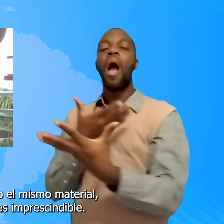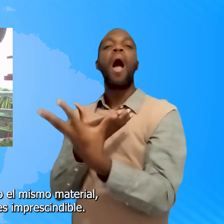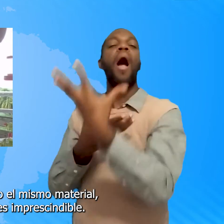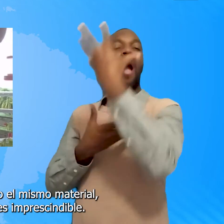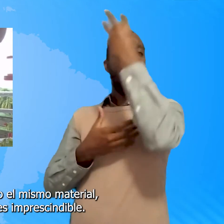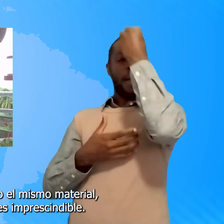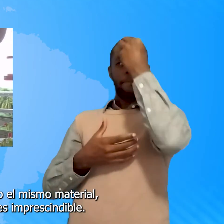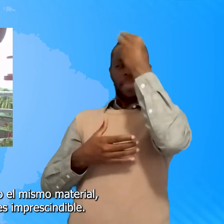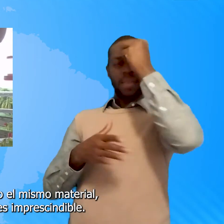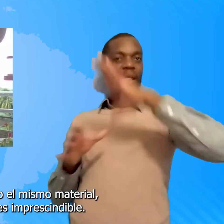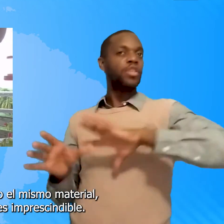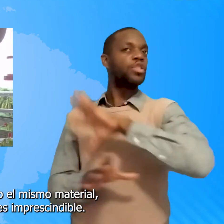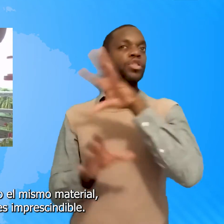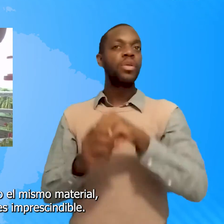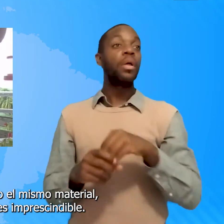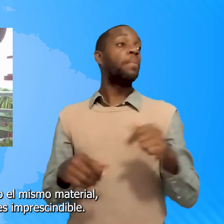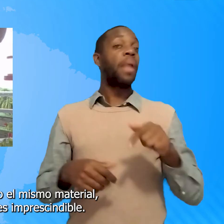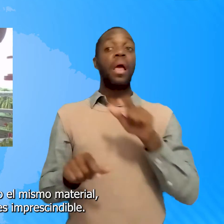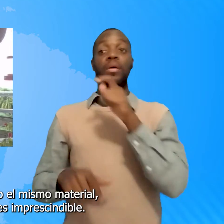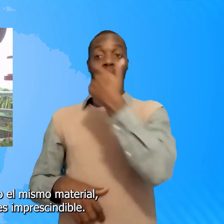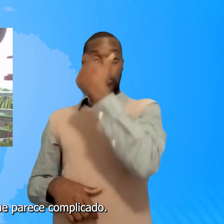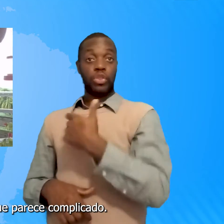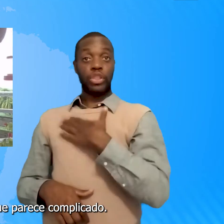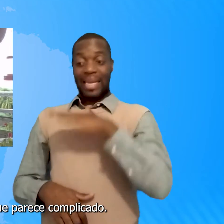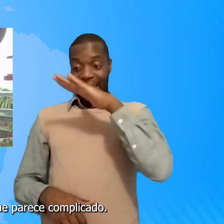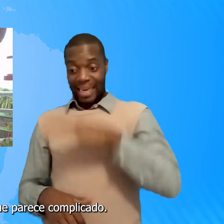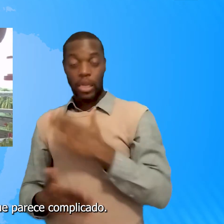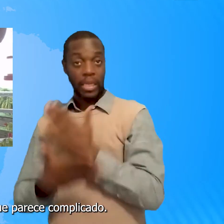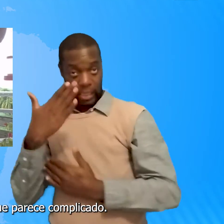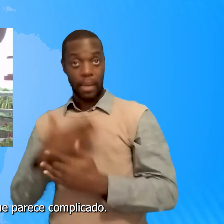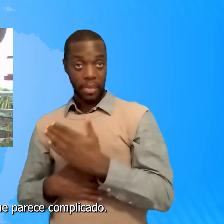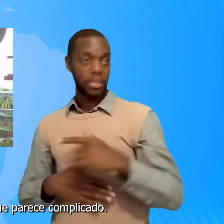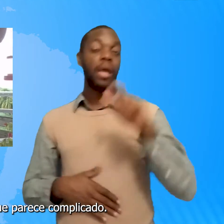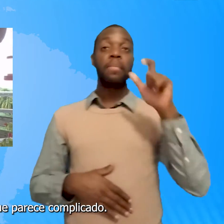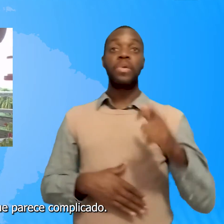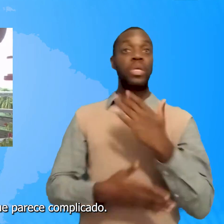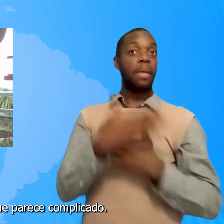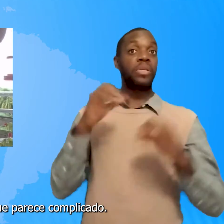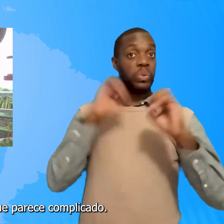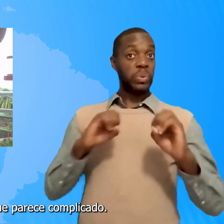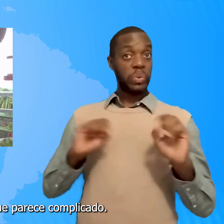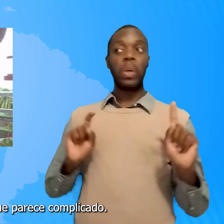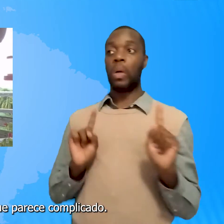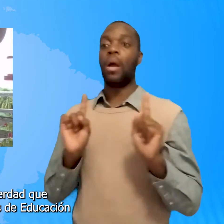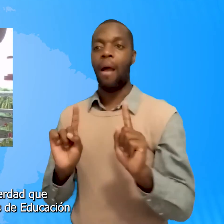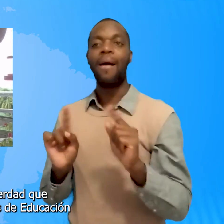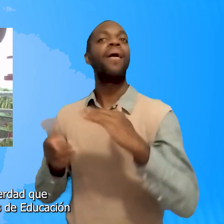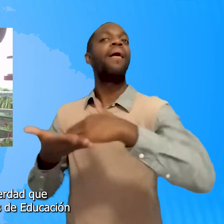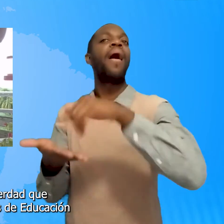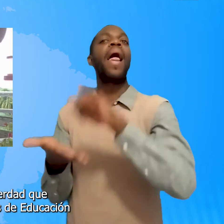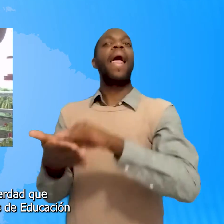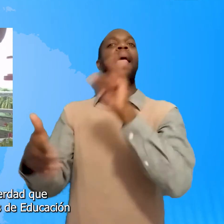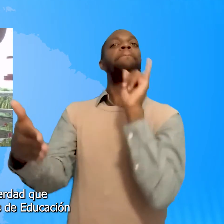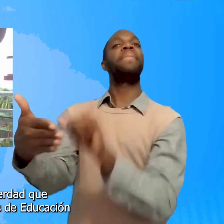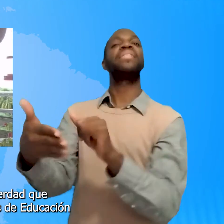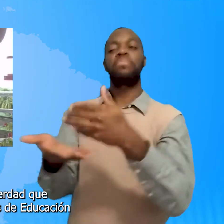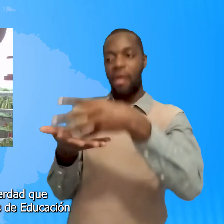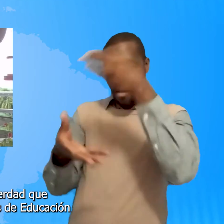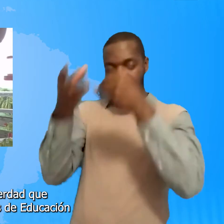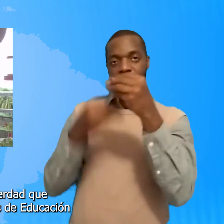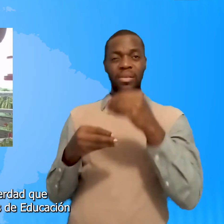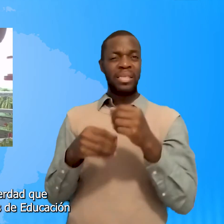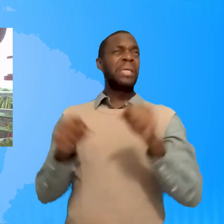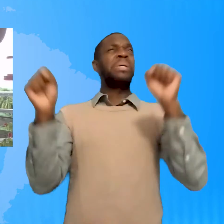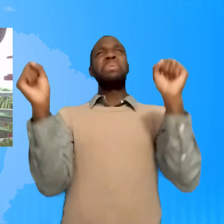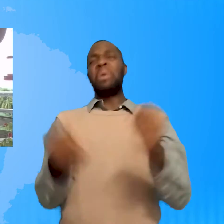mismo material en este caso. No es Bueno, imposible, no es imposible, parece complicado, pero de verdad que los